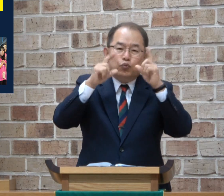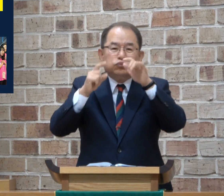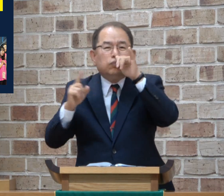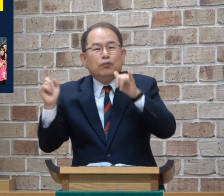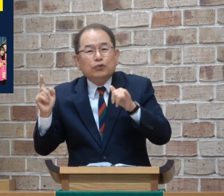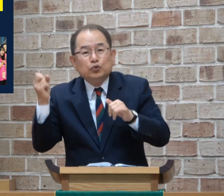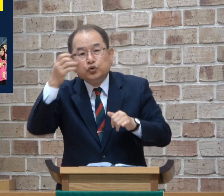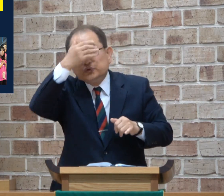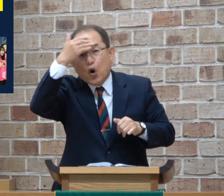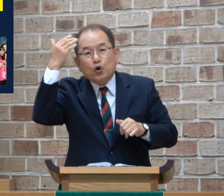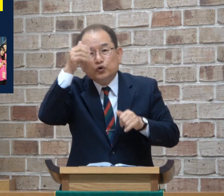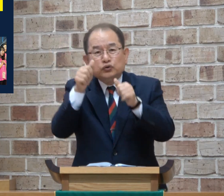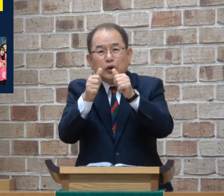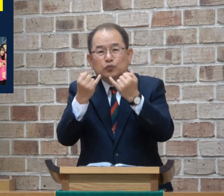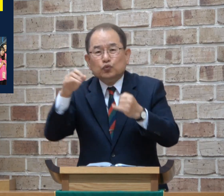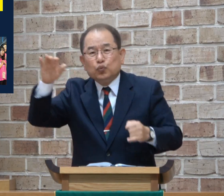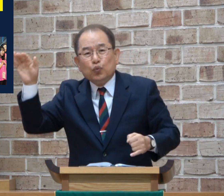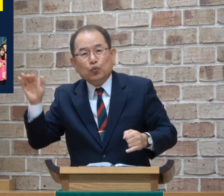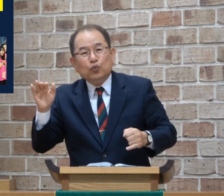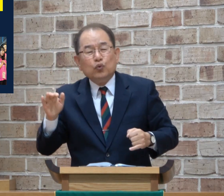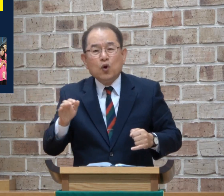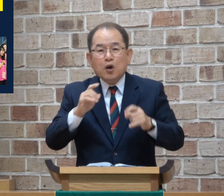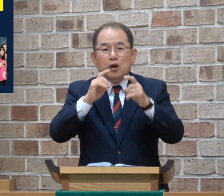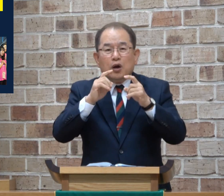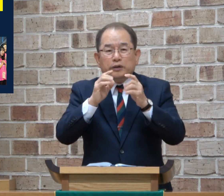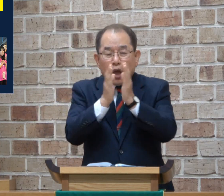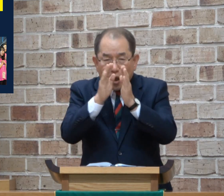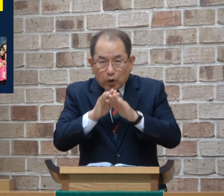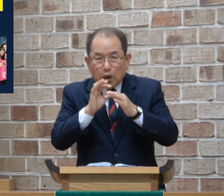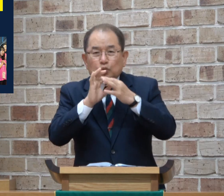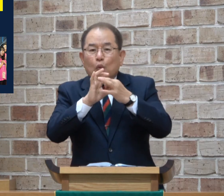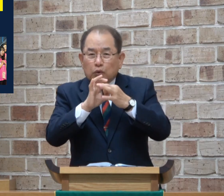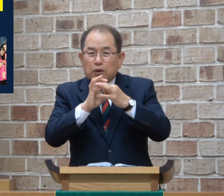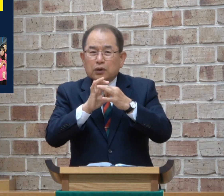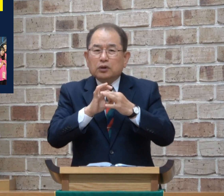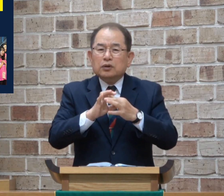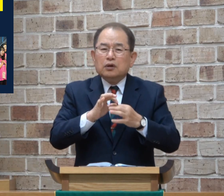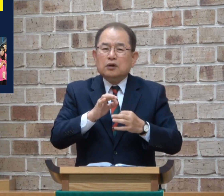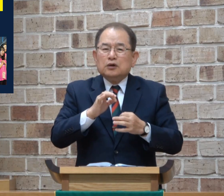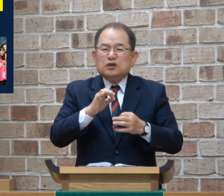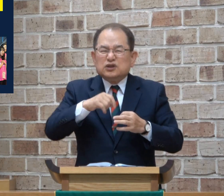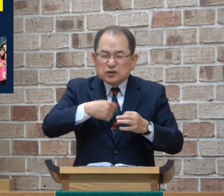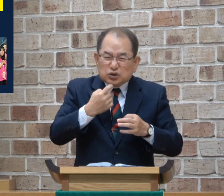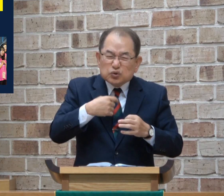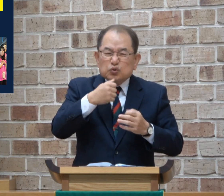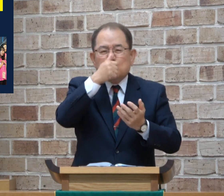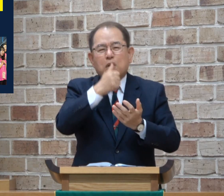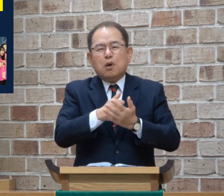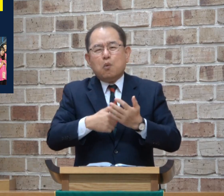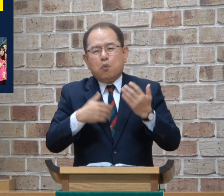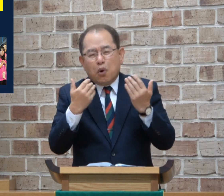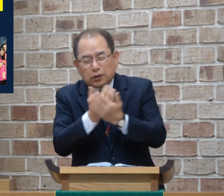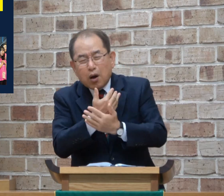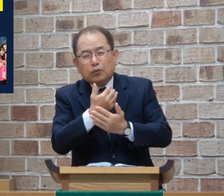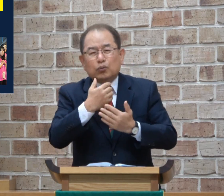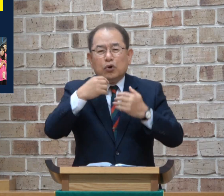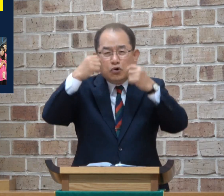또 청년들이 예배를 통해서 자신의 죄를 회개하고 그 눈물을 흘리는 그런 모습을